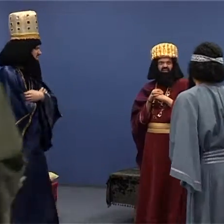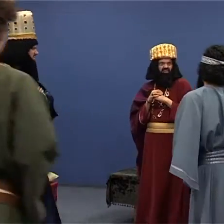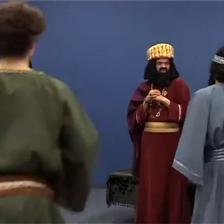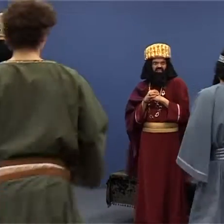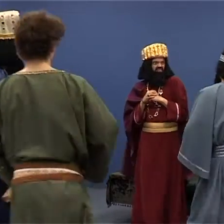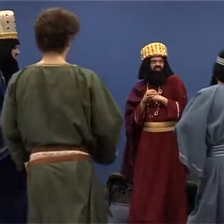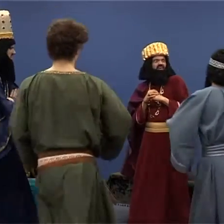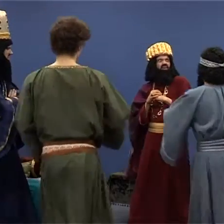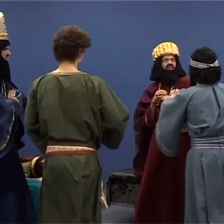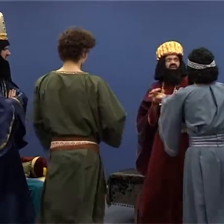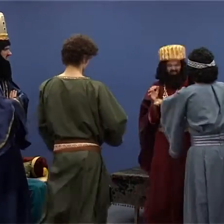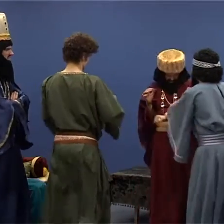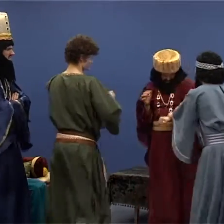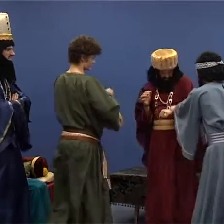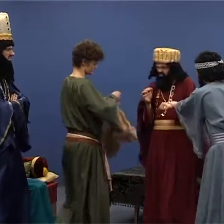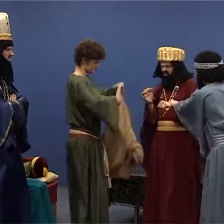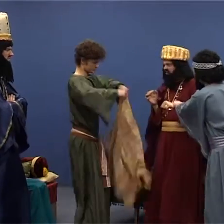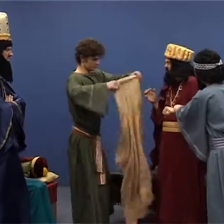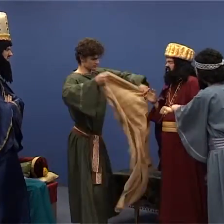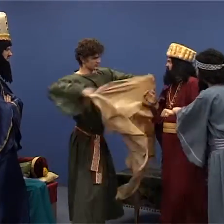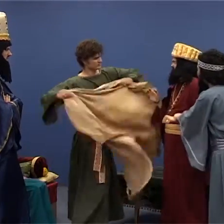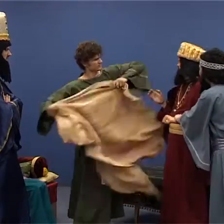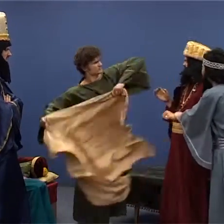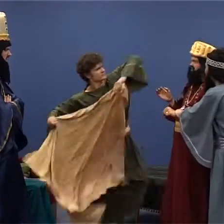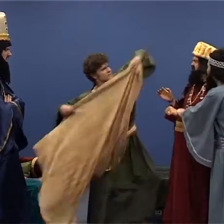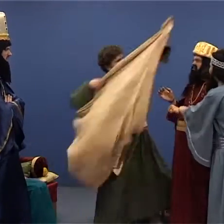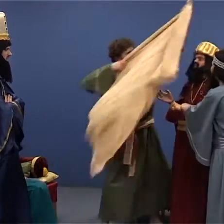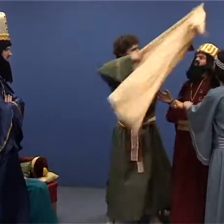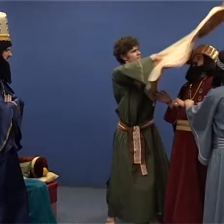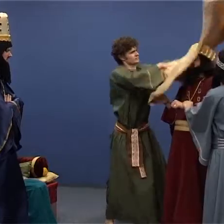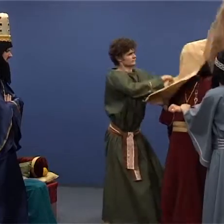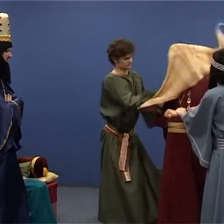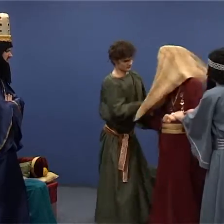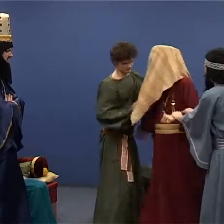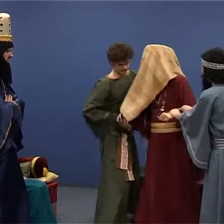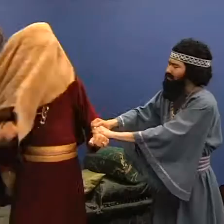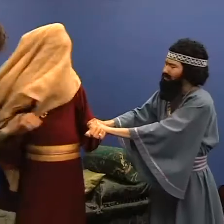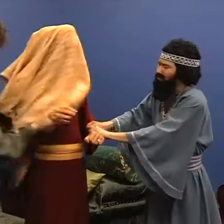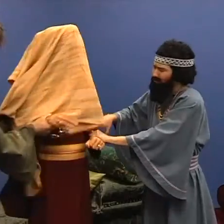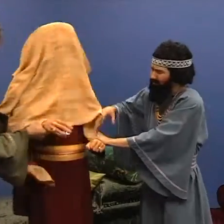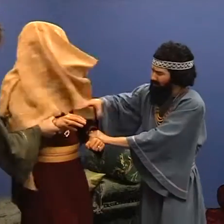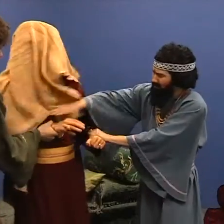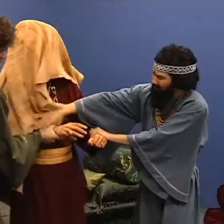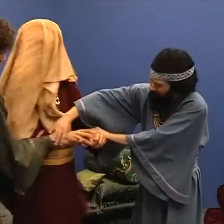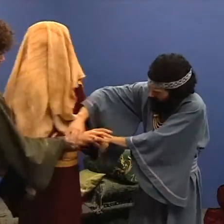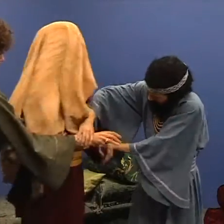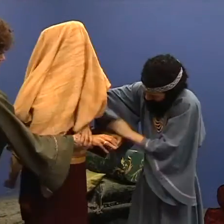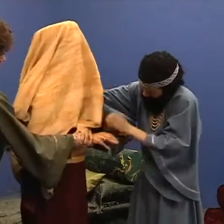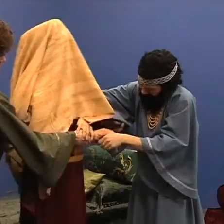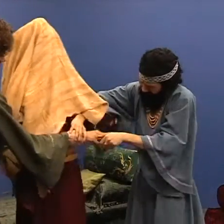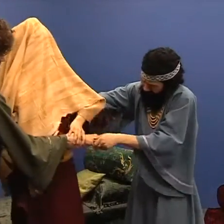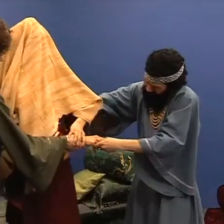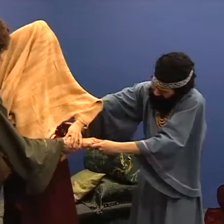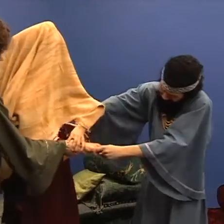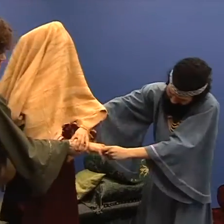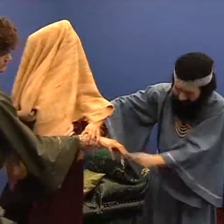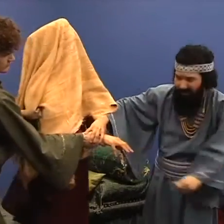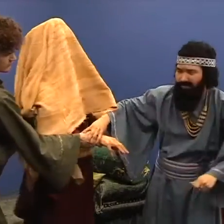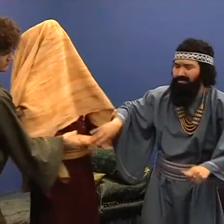увидел Амана, припавшего к ложу, на котором была Исфирь. Царь сказал: «Неужели еще и царица будет